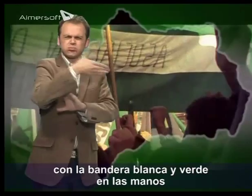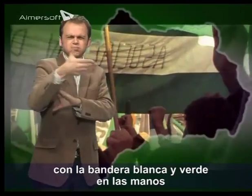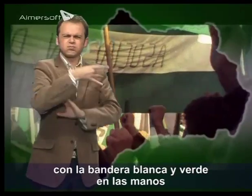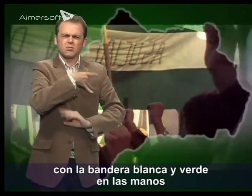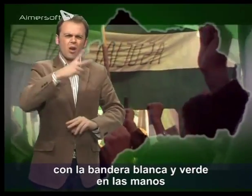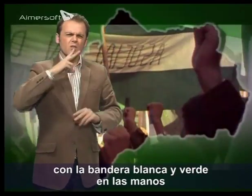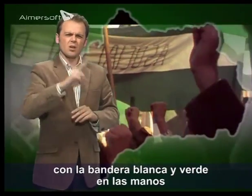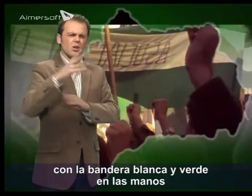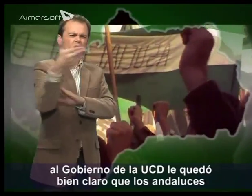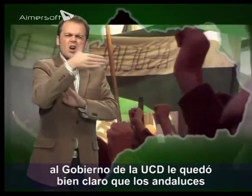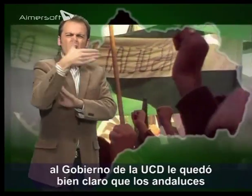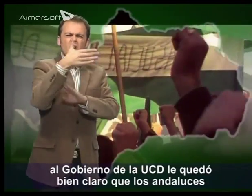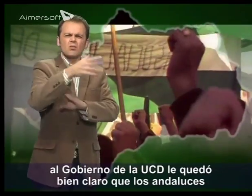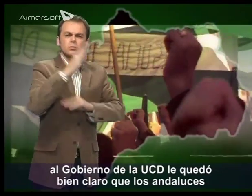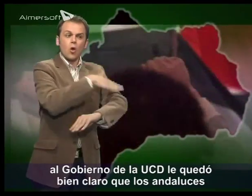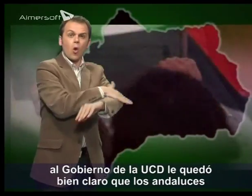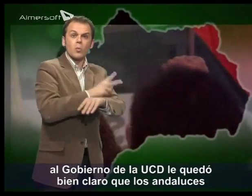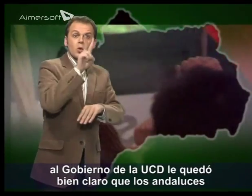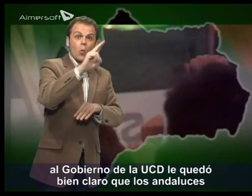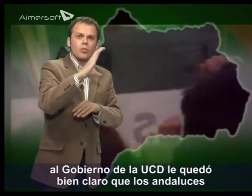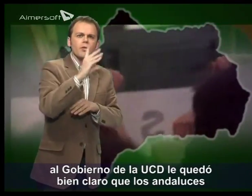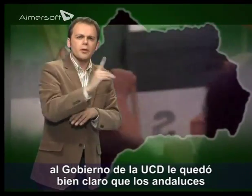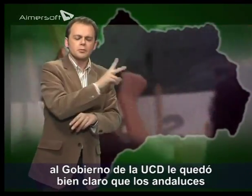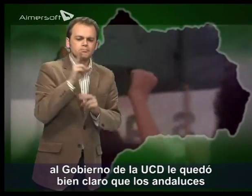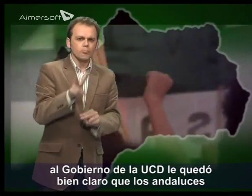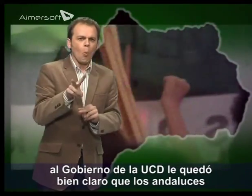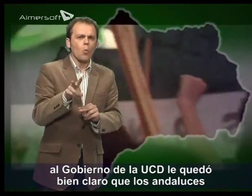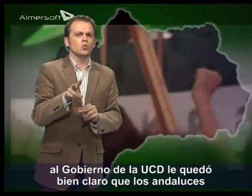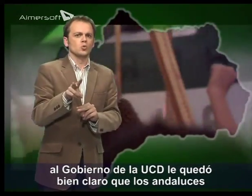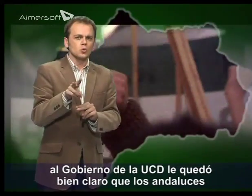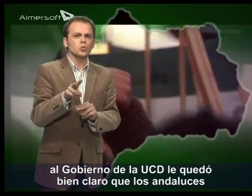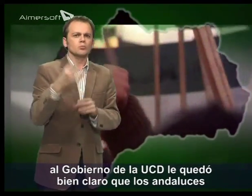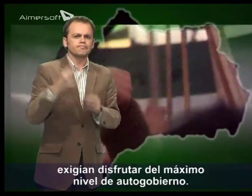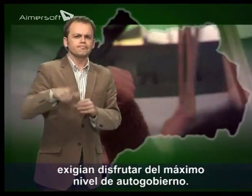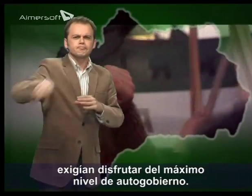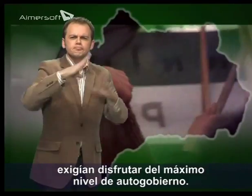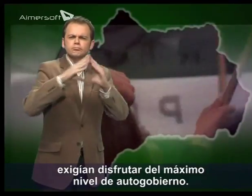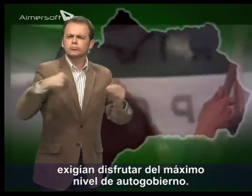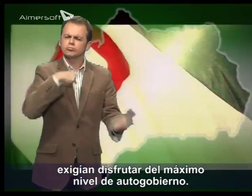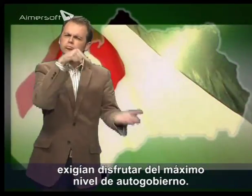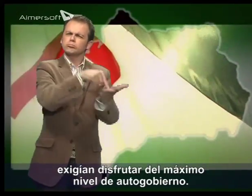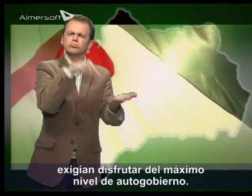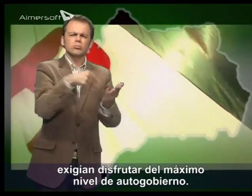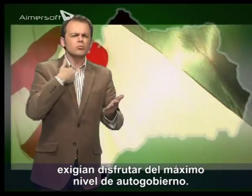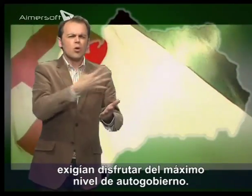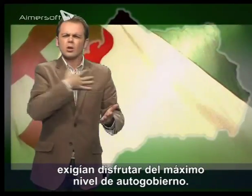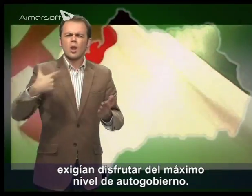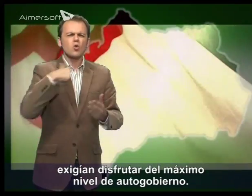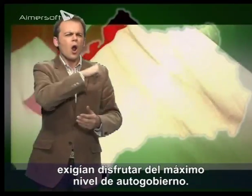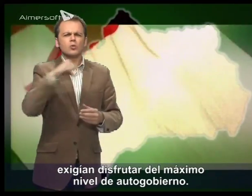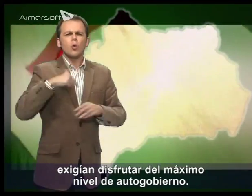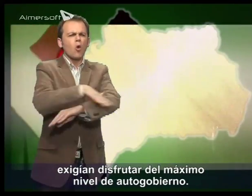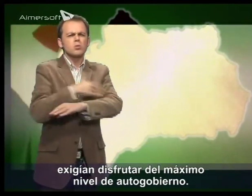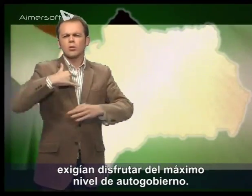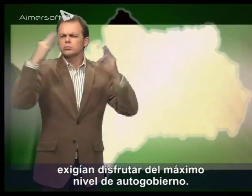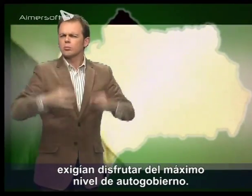y verde en las manos, al gobierno de la UCD le quedó bien claro que los andaluces exigían disfrutar del máximo